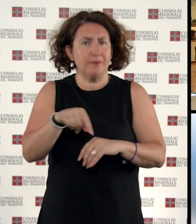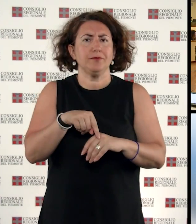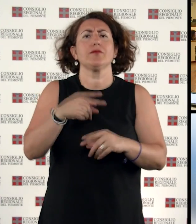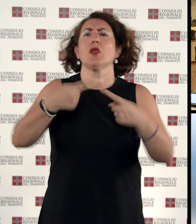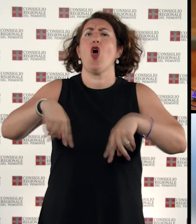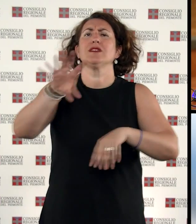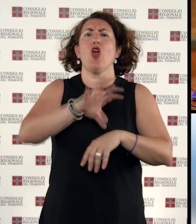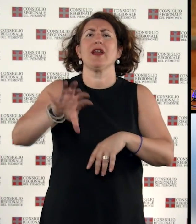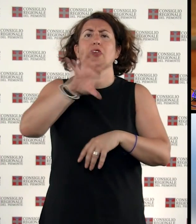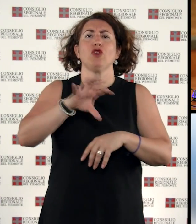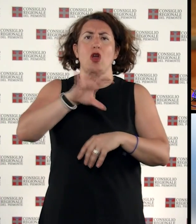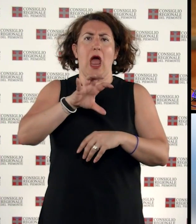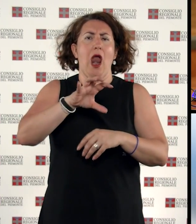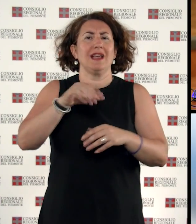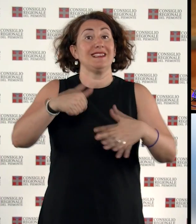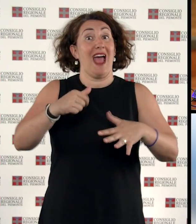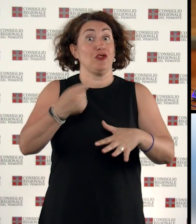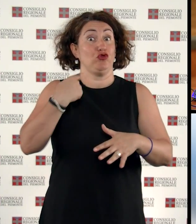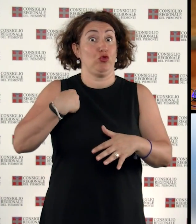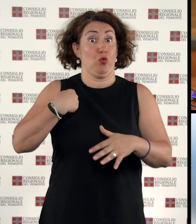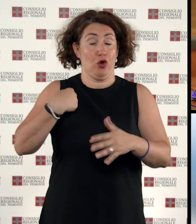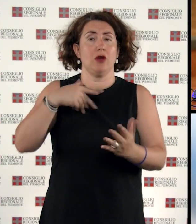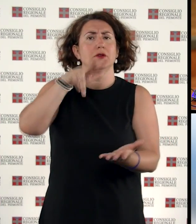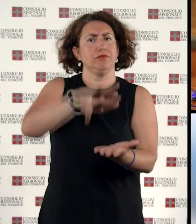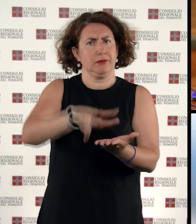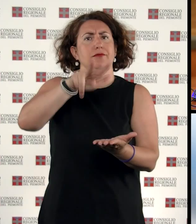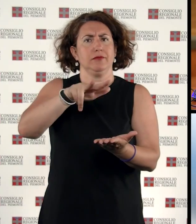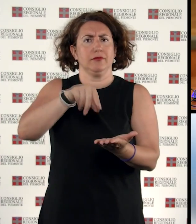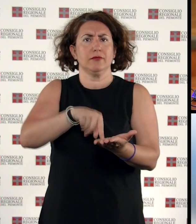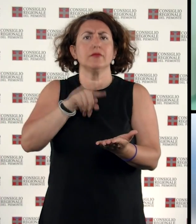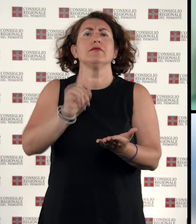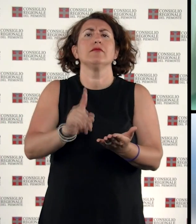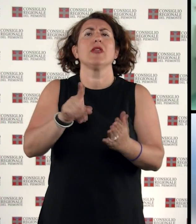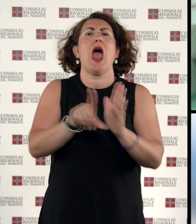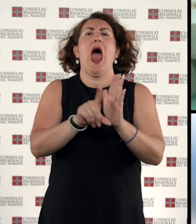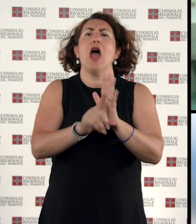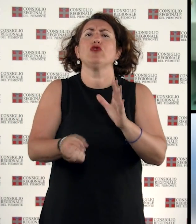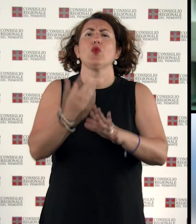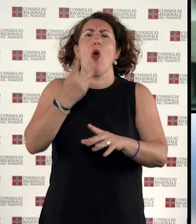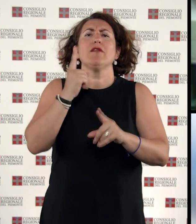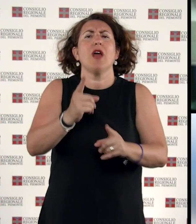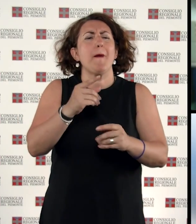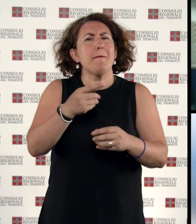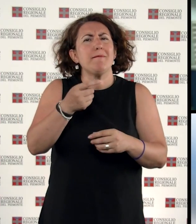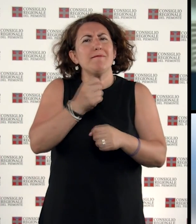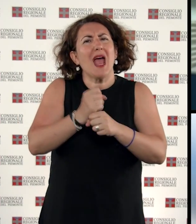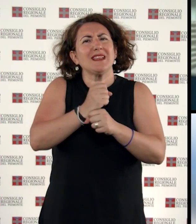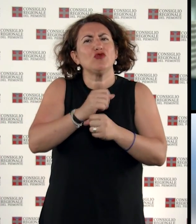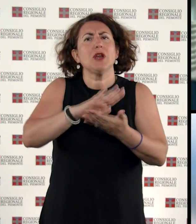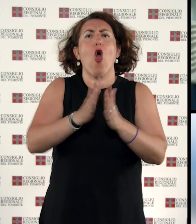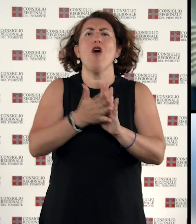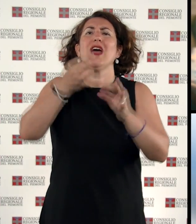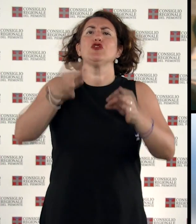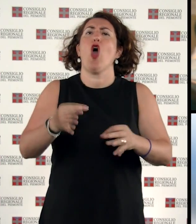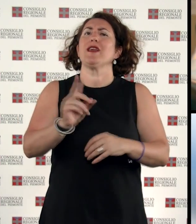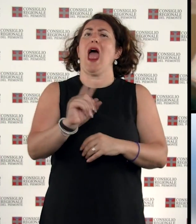ha approvato il 16 giugno la legge Modalità di esercizio delle medicine non convenzionali. Il provvedimento promuove